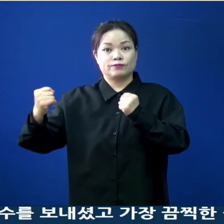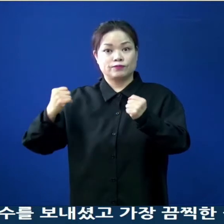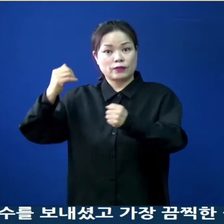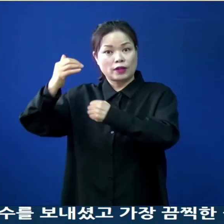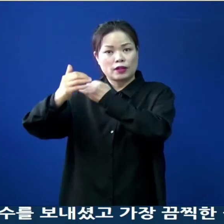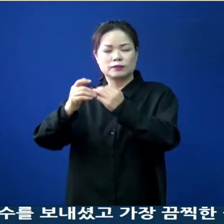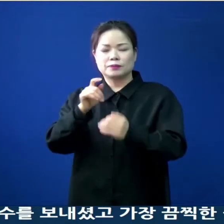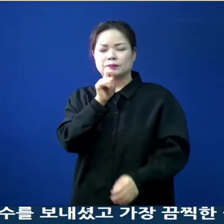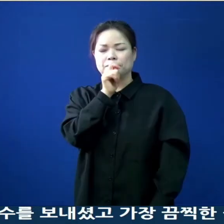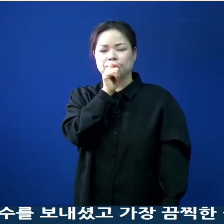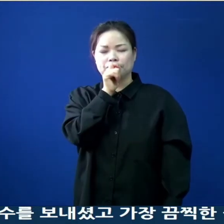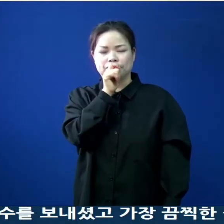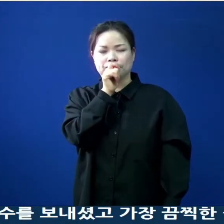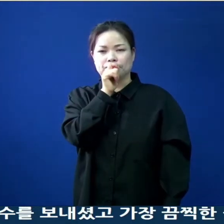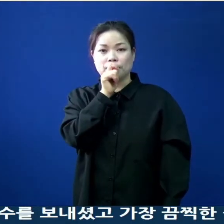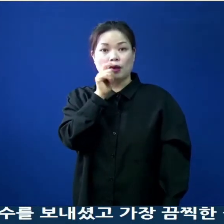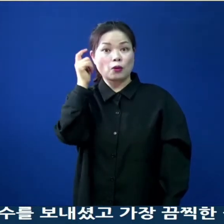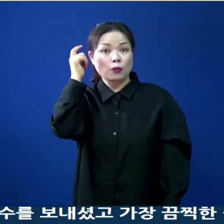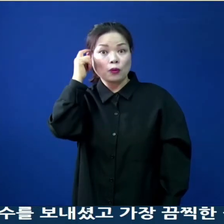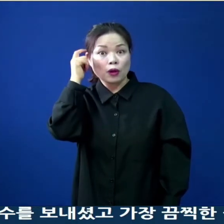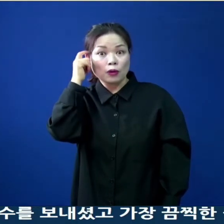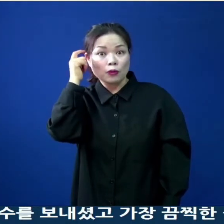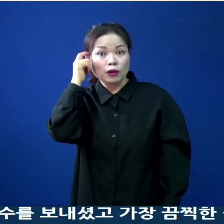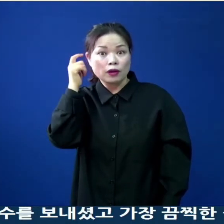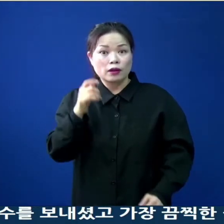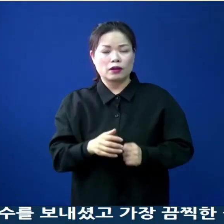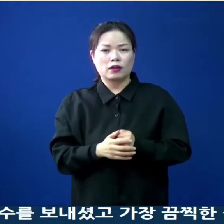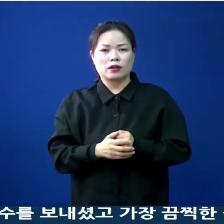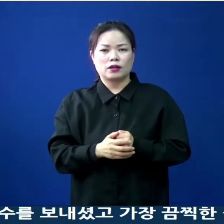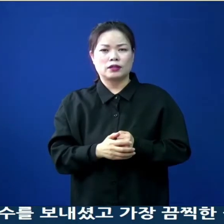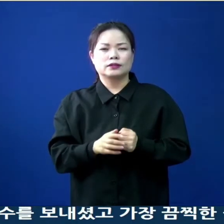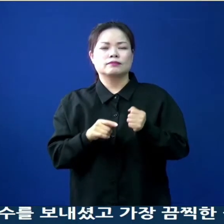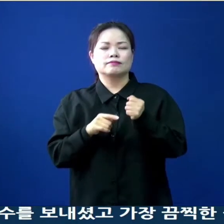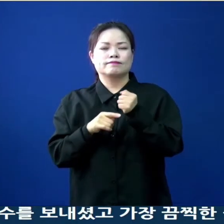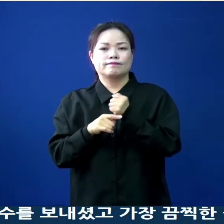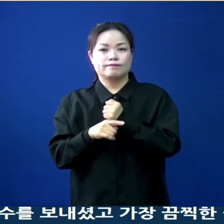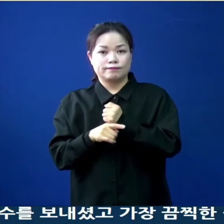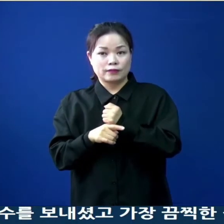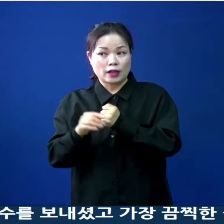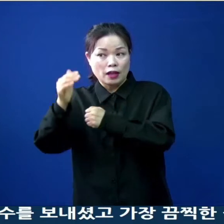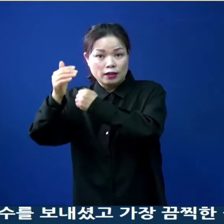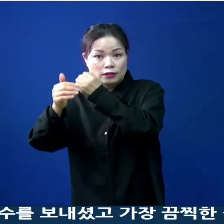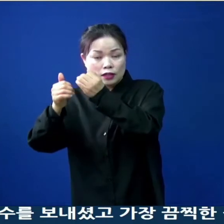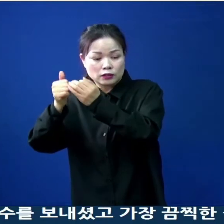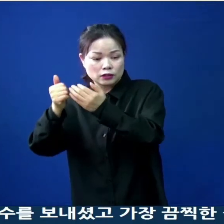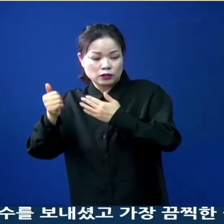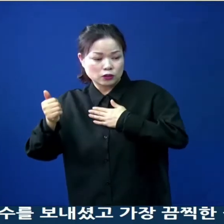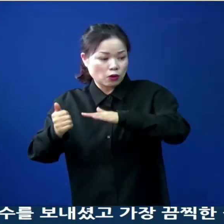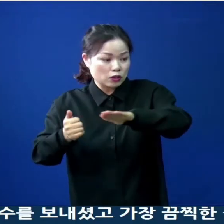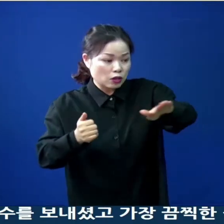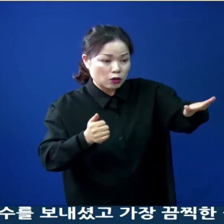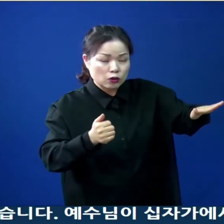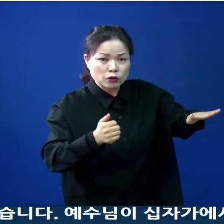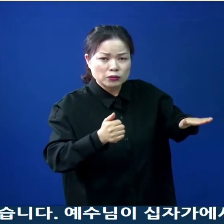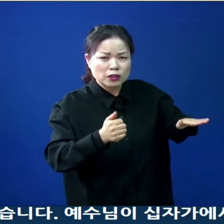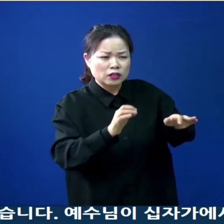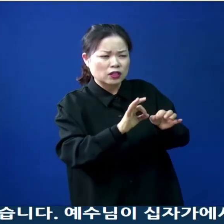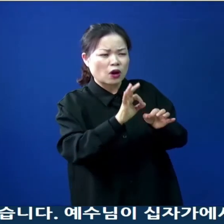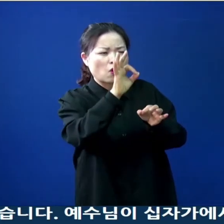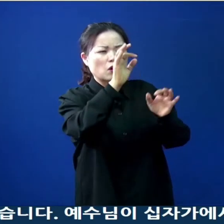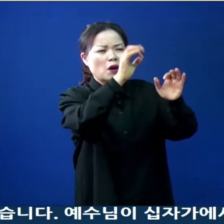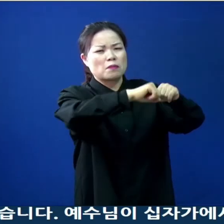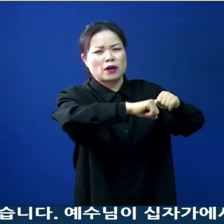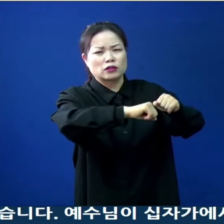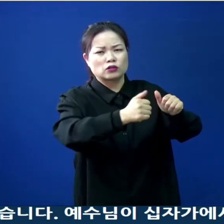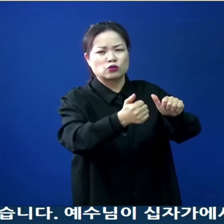하나님은 침묵하셨습니다. 왜 그렇게 하셨을까요? 그 이유는 하나님께서 저와 여러분이 영원한 멸망